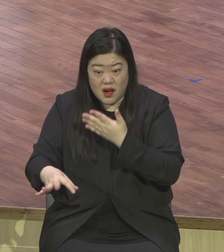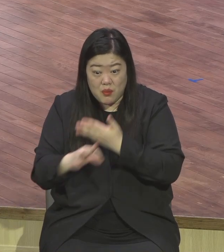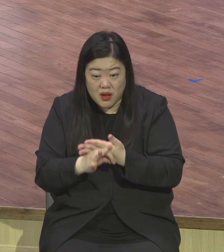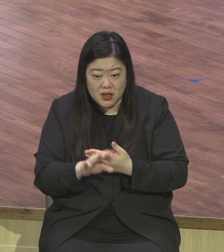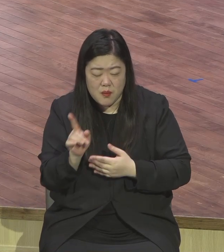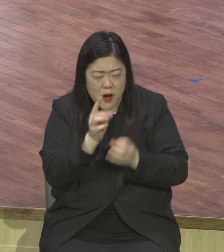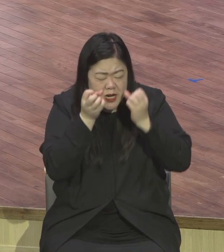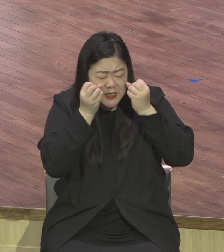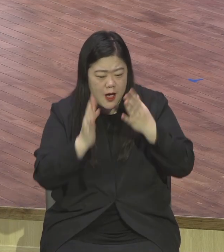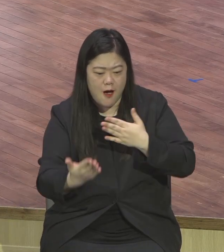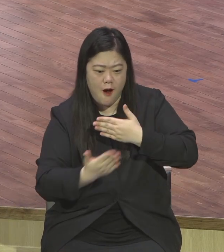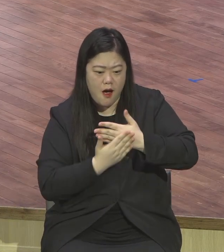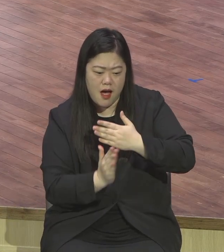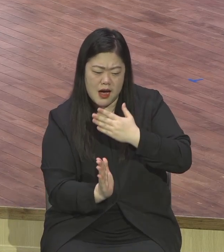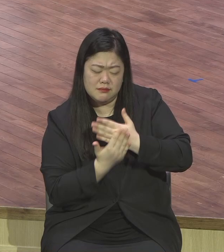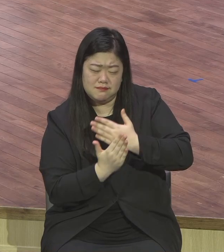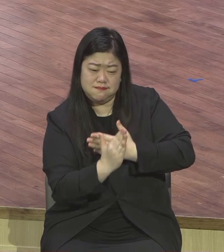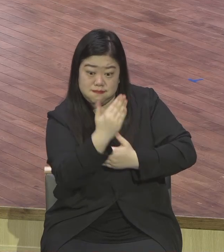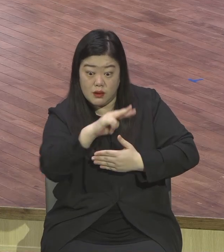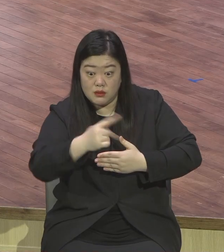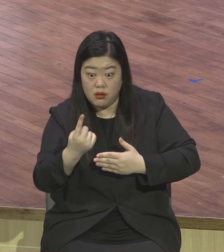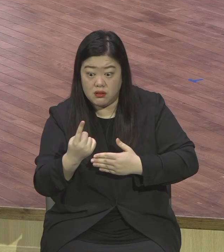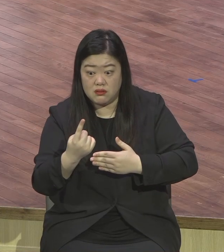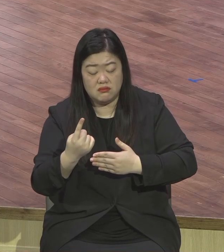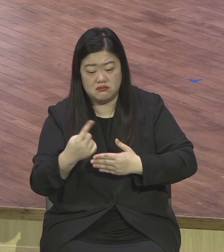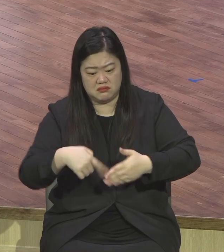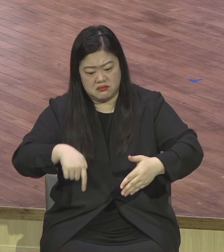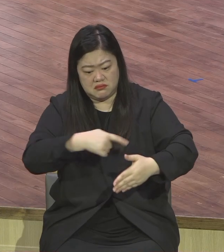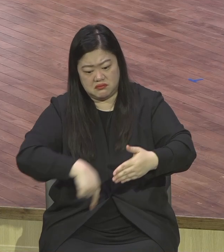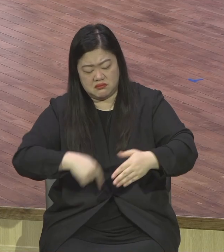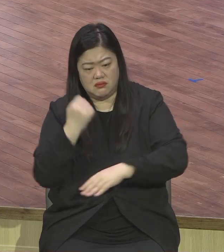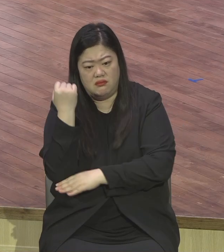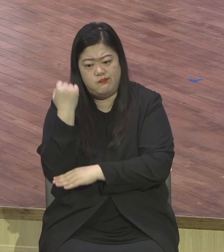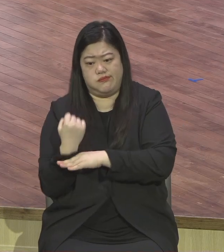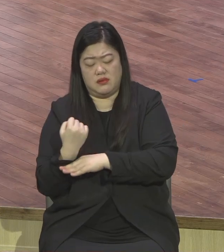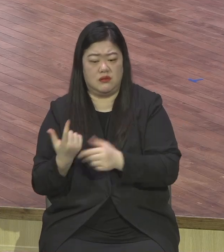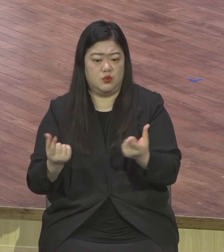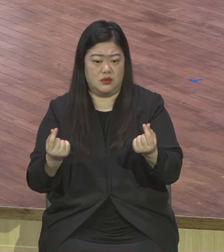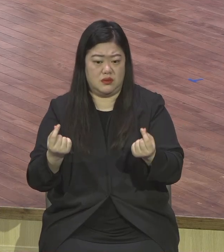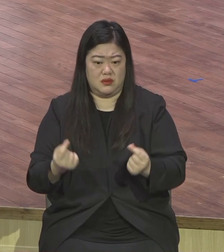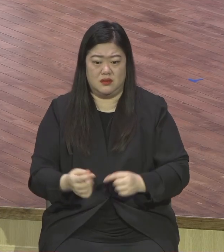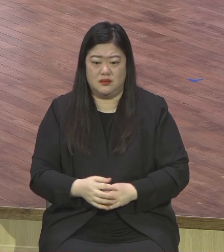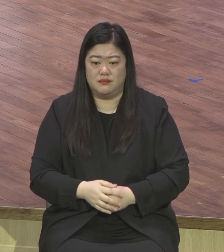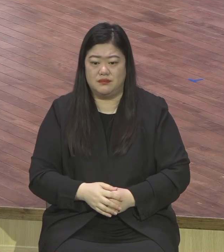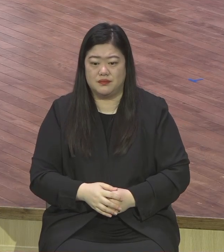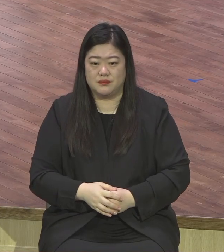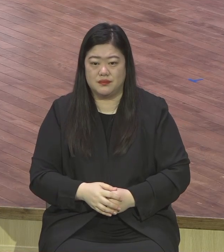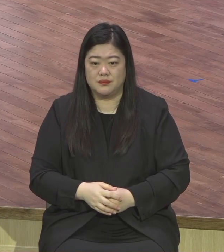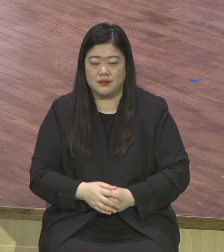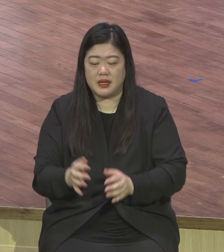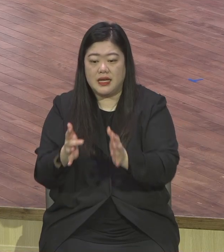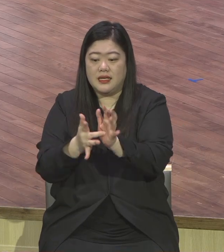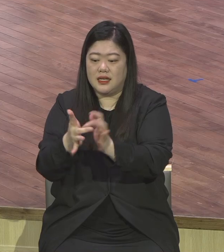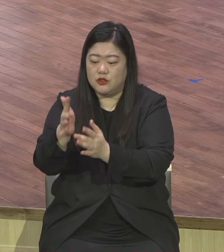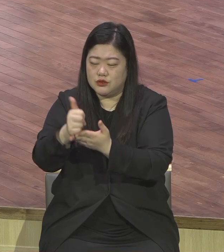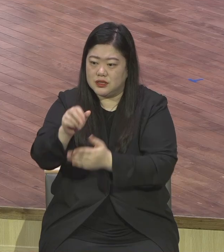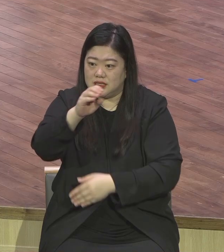나의 죄를 씻기는 예수의 피밖에 없네. 예수의 십자의 보일의 피